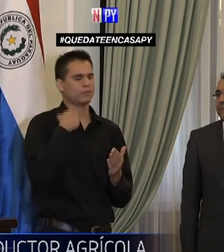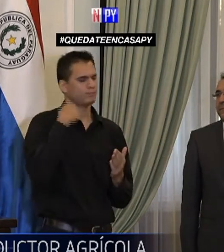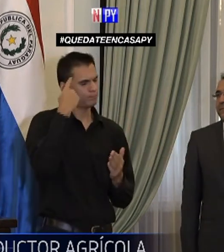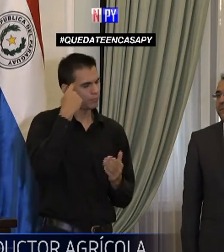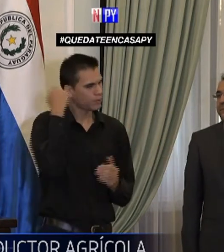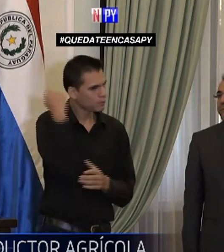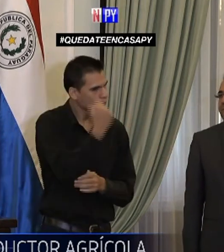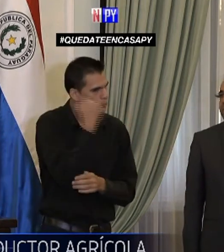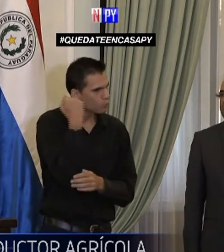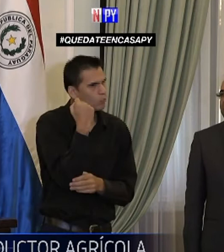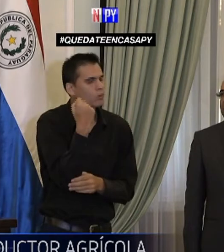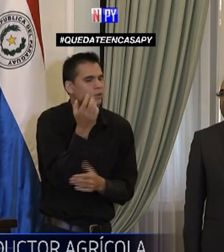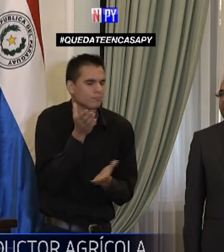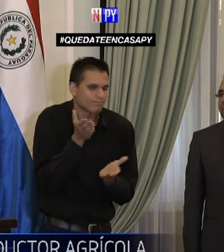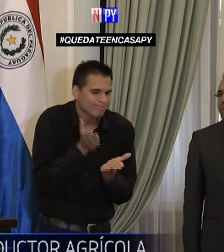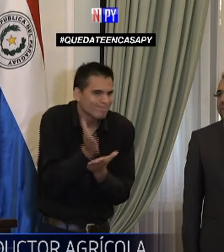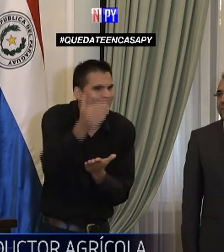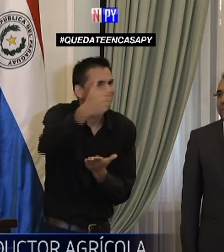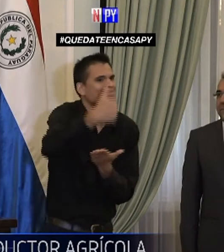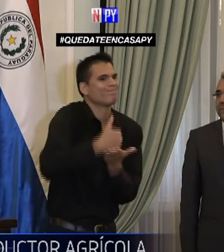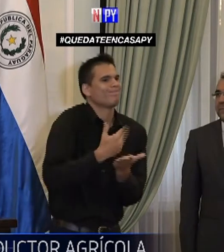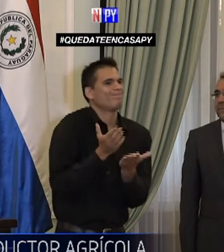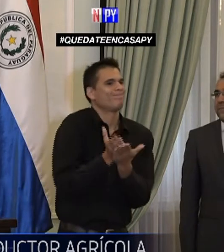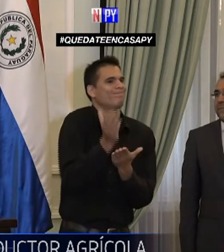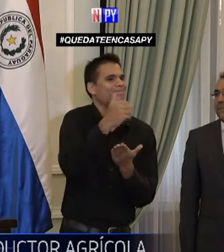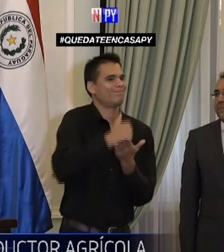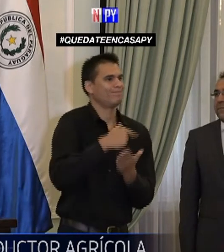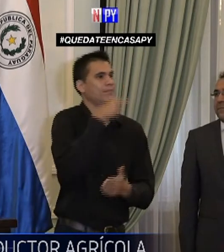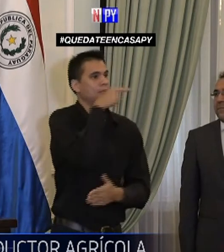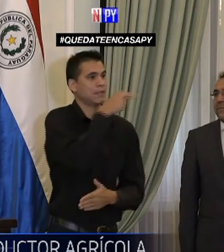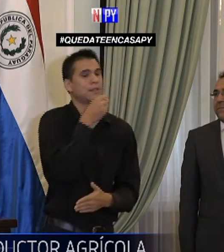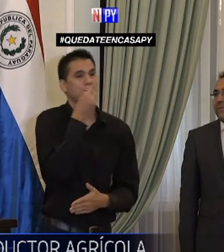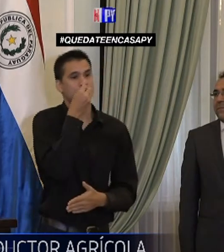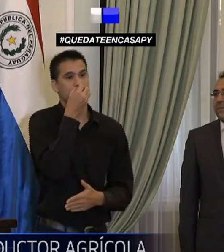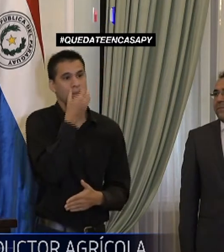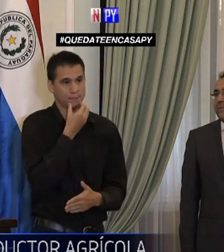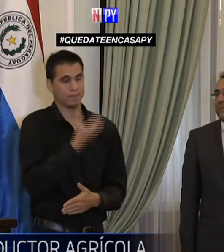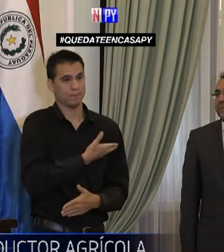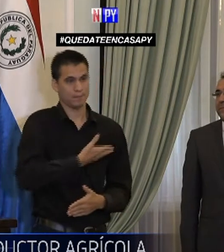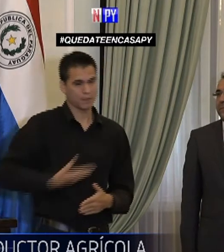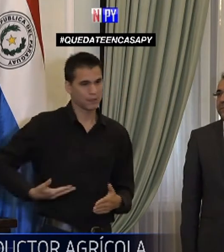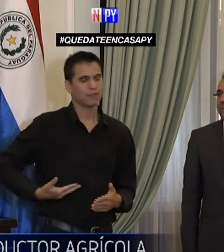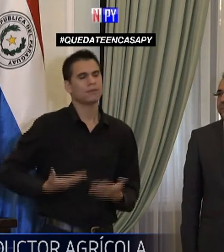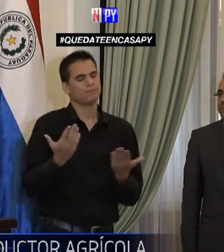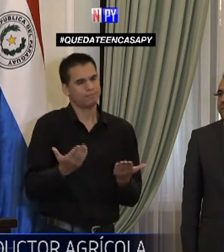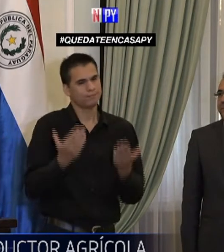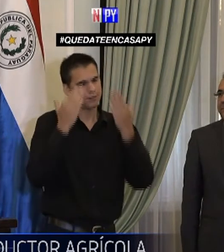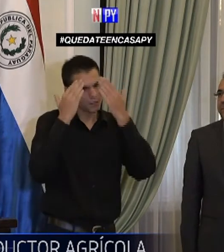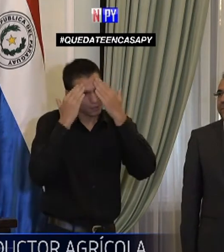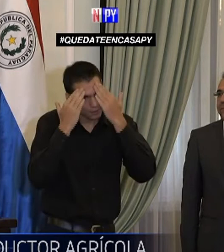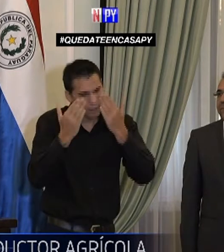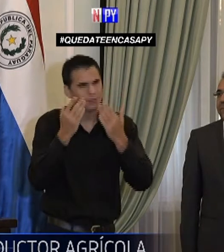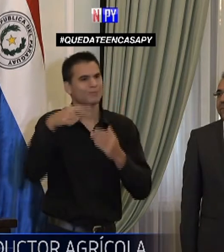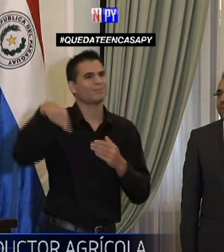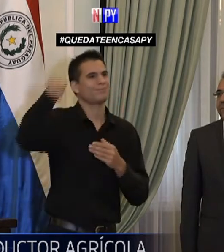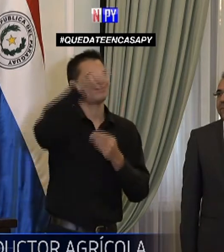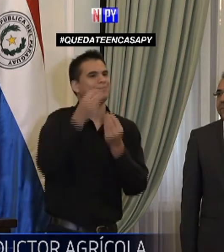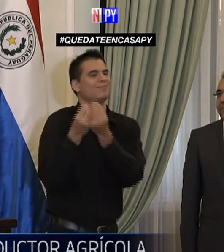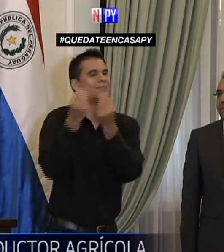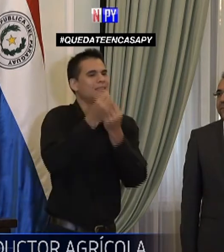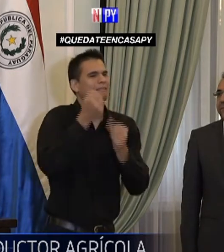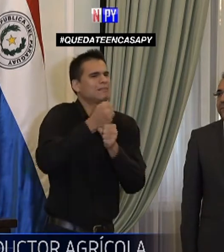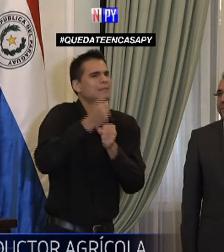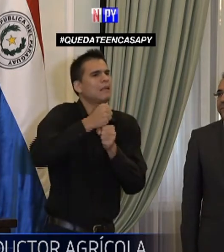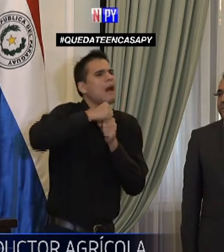solidaridad. Esa solidaridad que también el presidente quiere dar el agradecimiento a la gente del campo. Se inició la